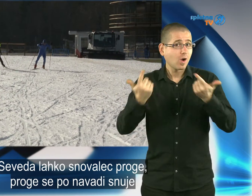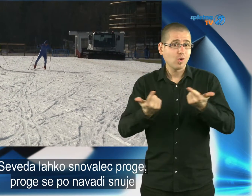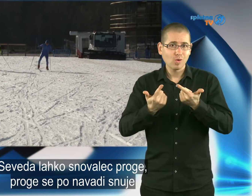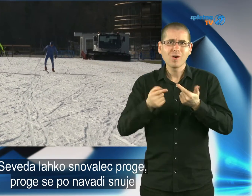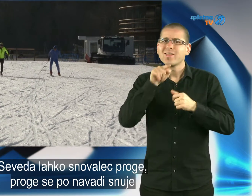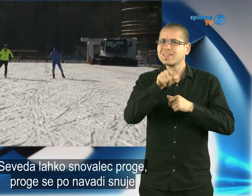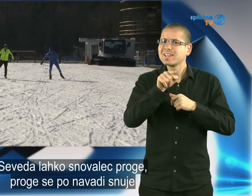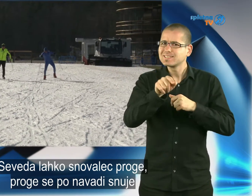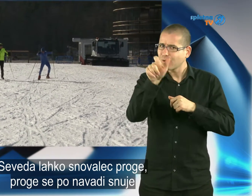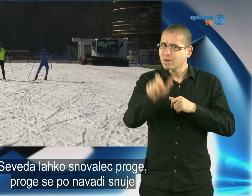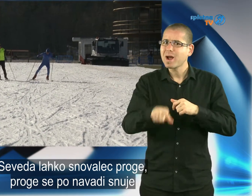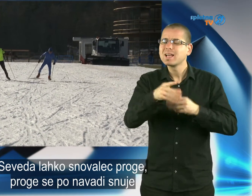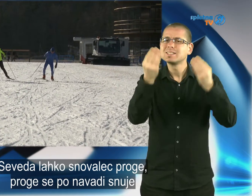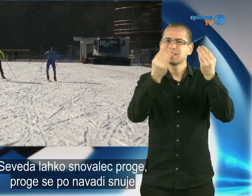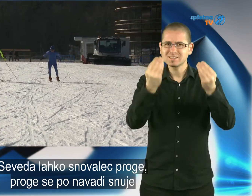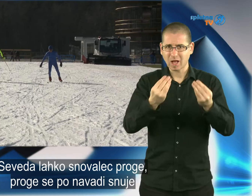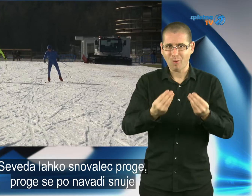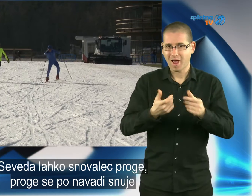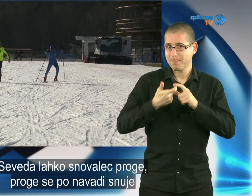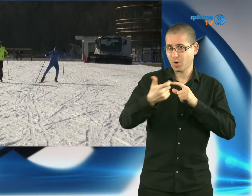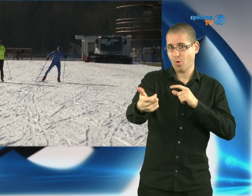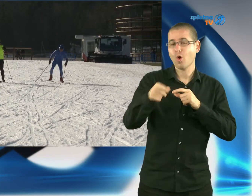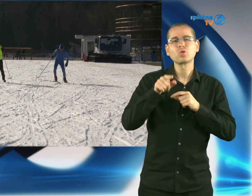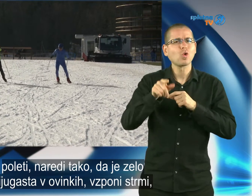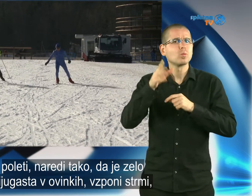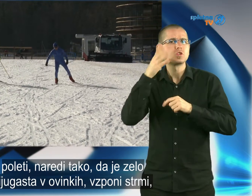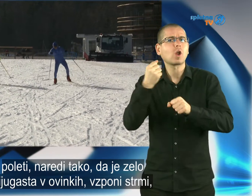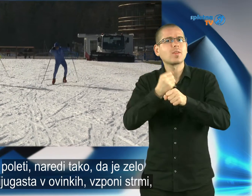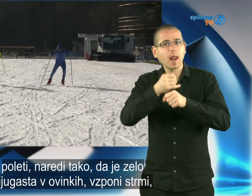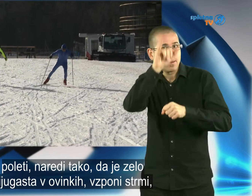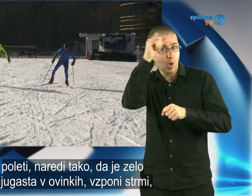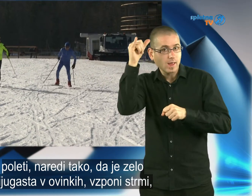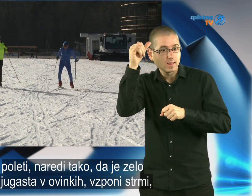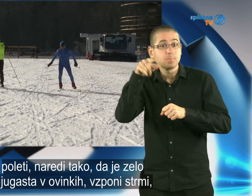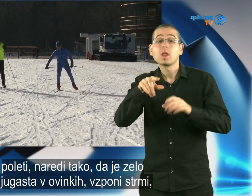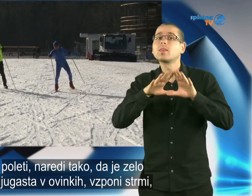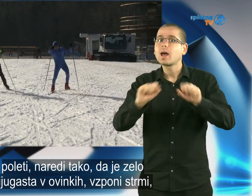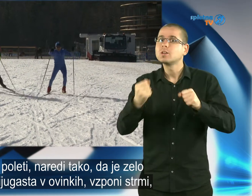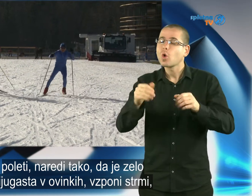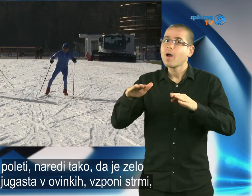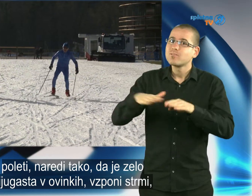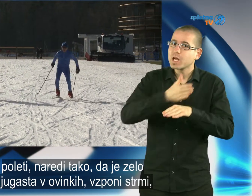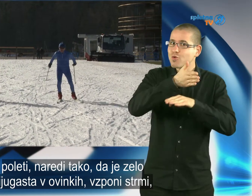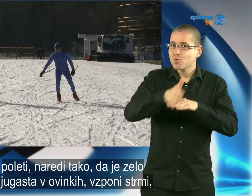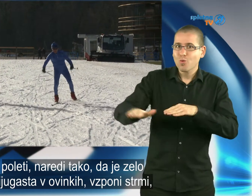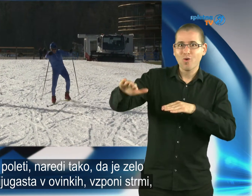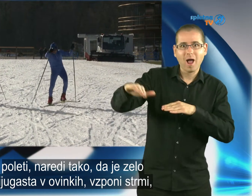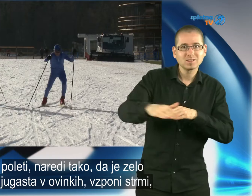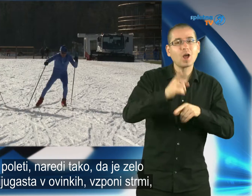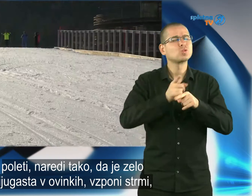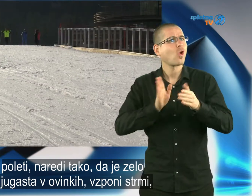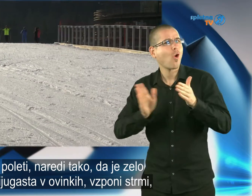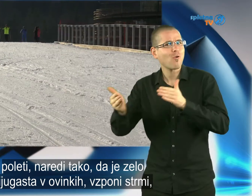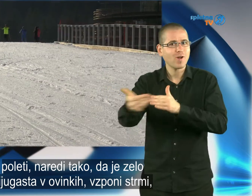lahko tisti snovalec proge, proga se ponavadi snuje poleti. Naredi tako, da je zelo vijugasta,